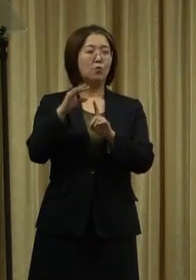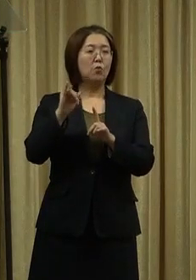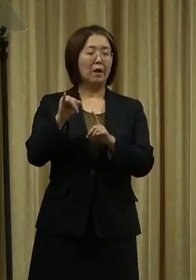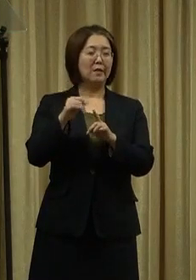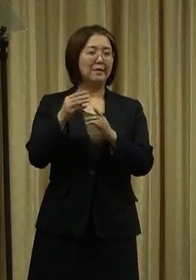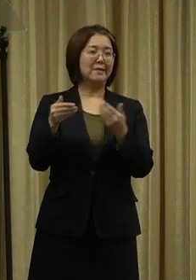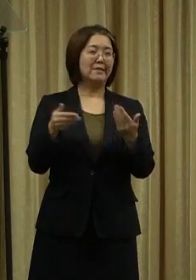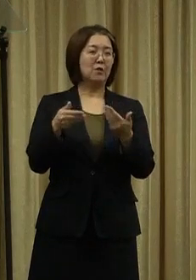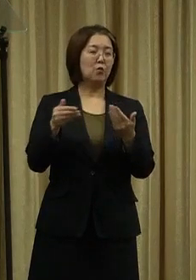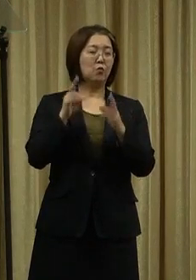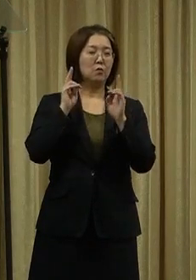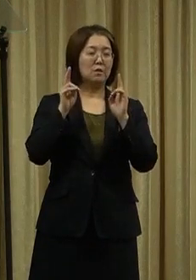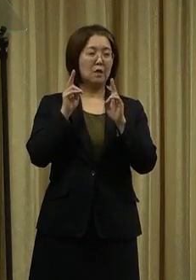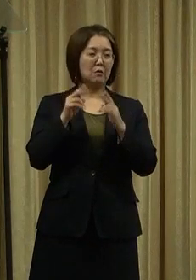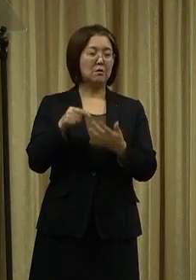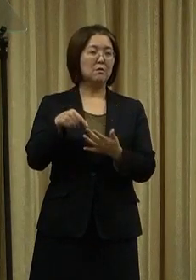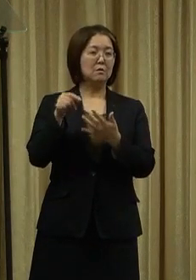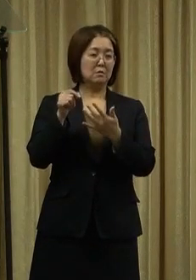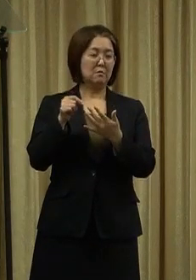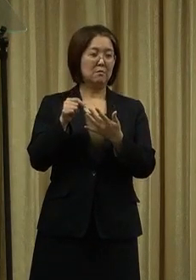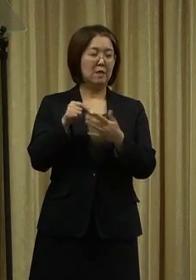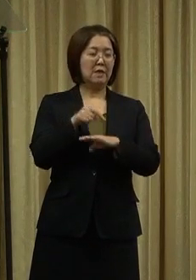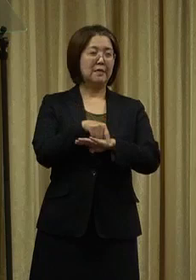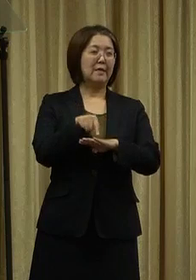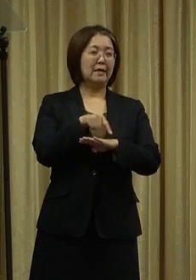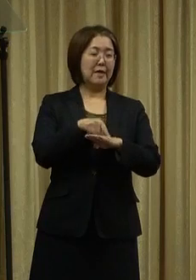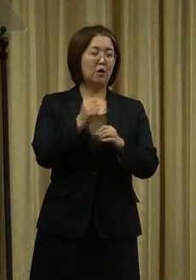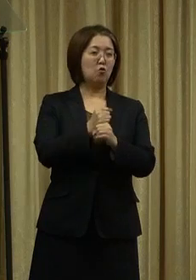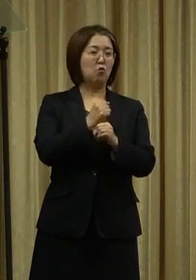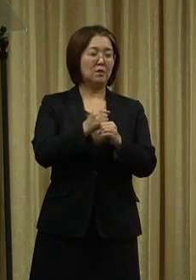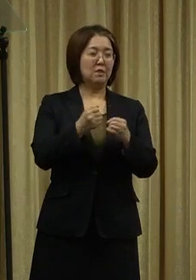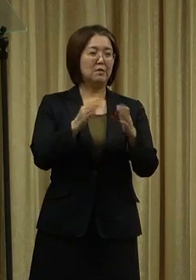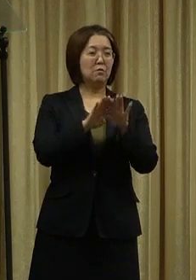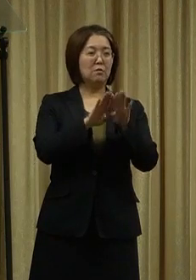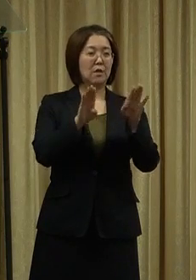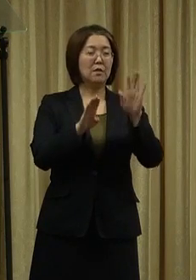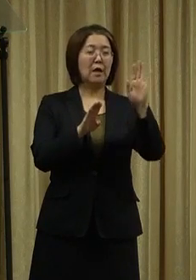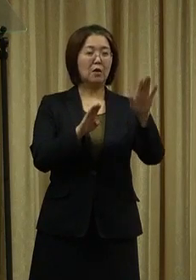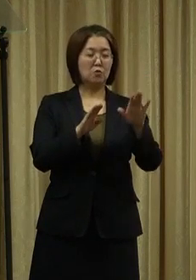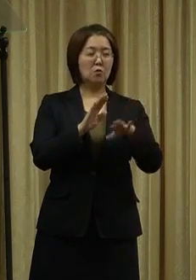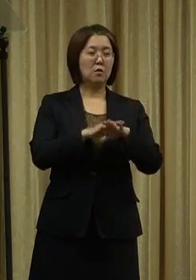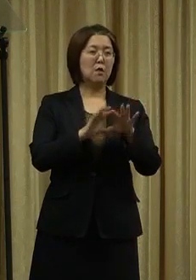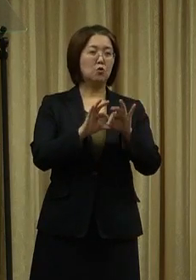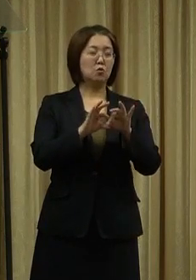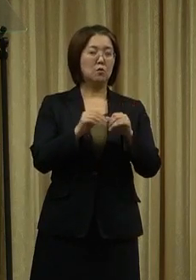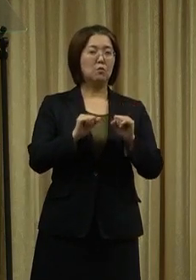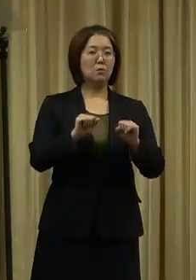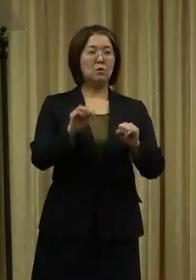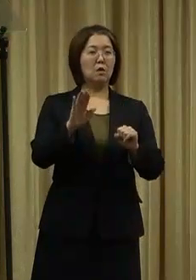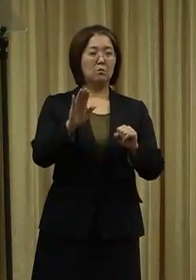し設計や工事開業後の運営を含む手続きを進めてまいります。